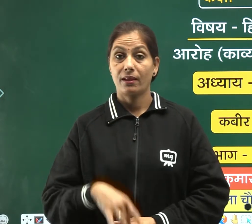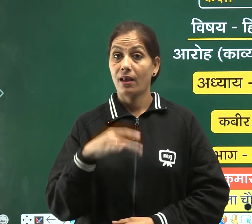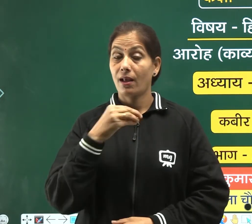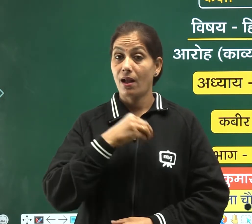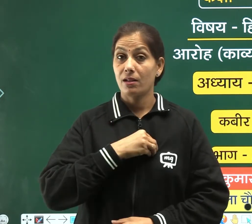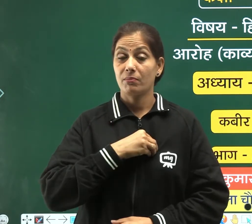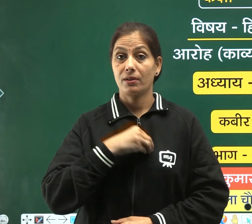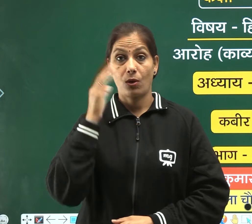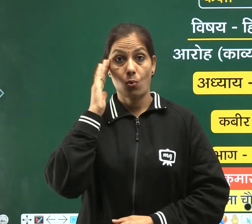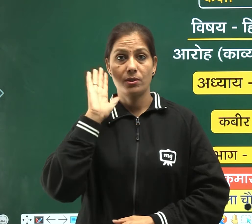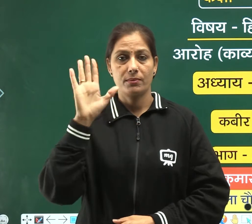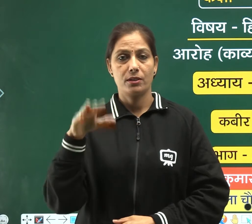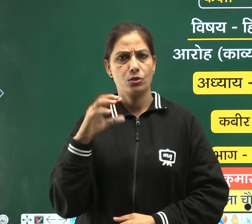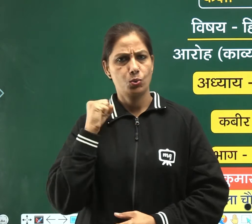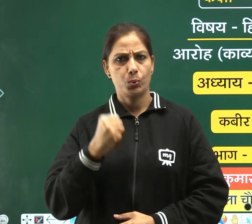आत्मज्ञान पर जोर दिया।